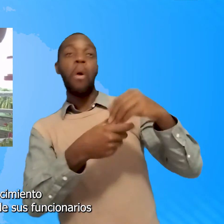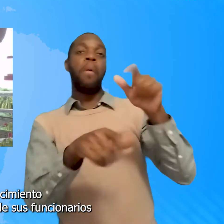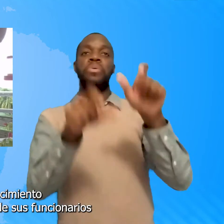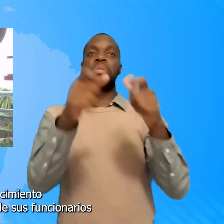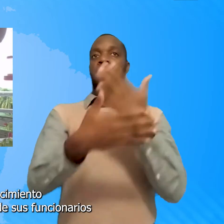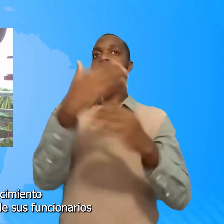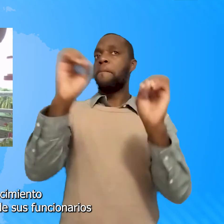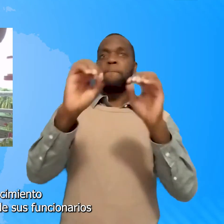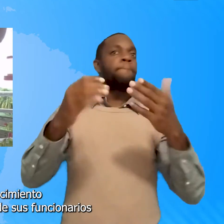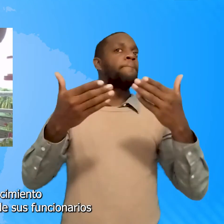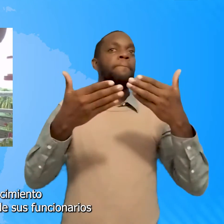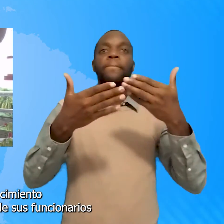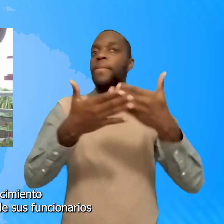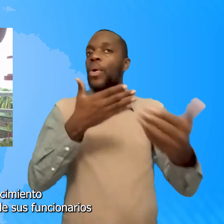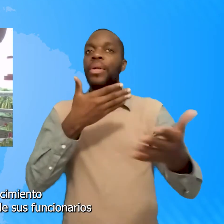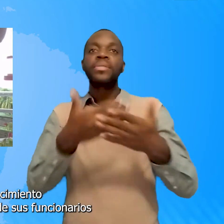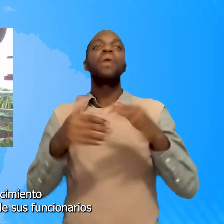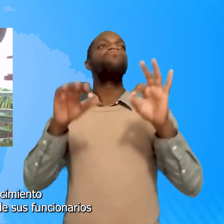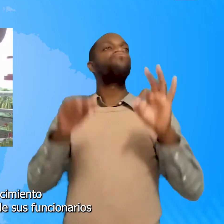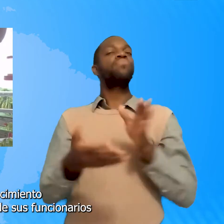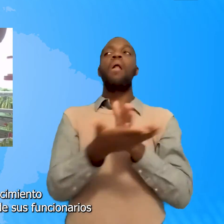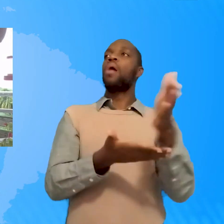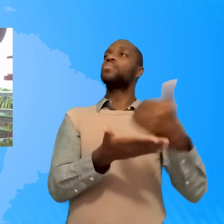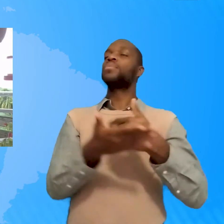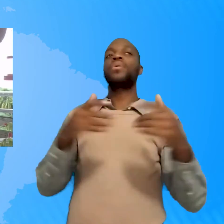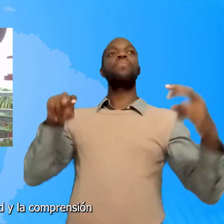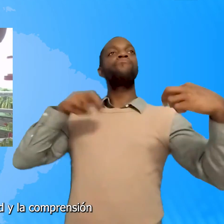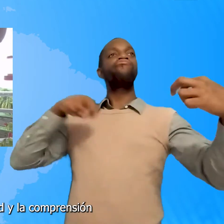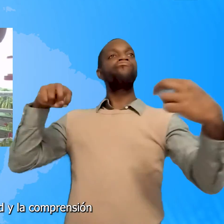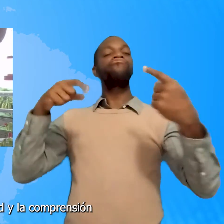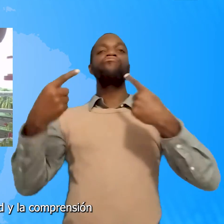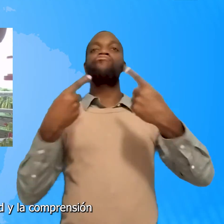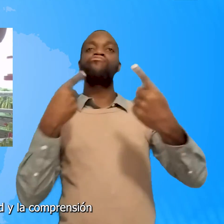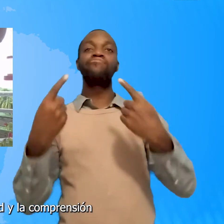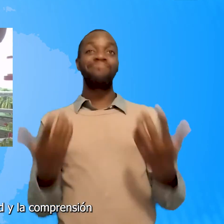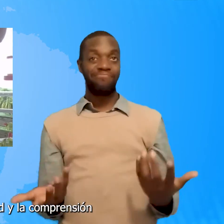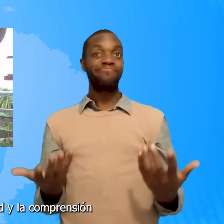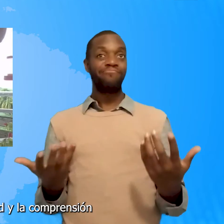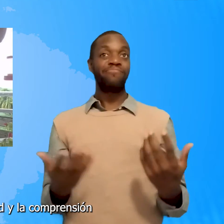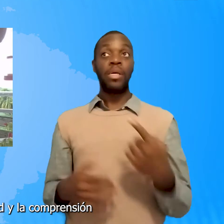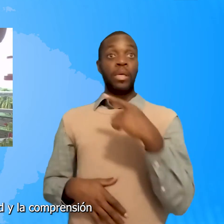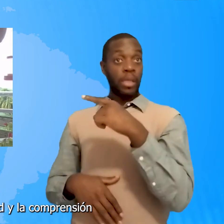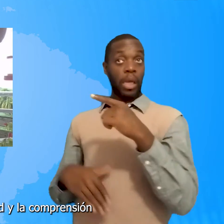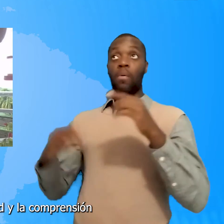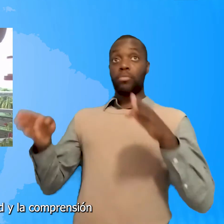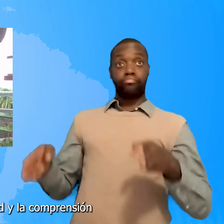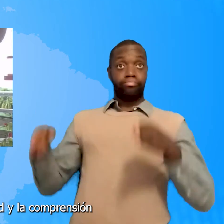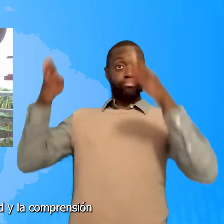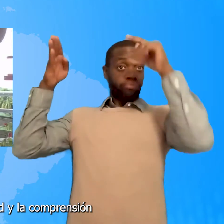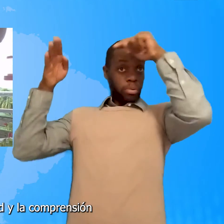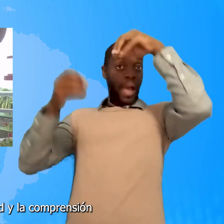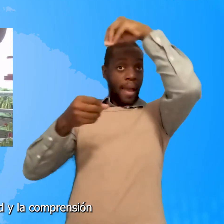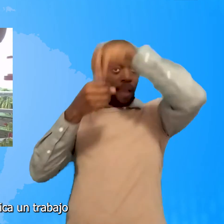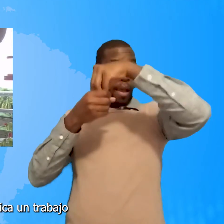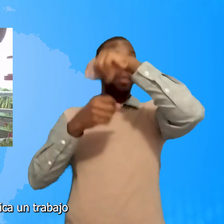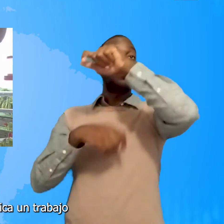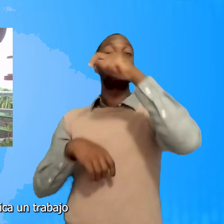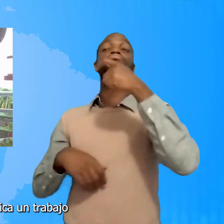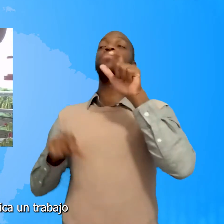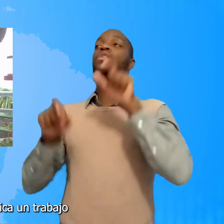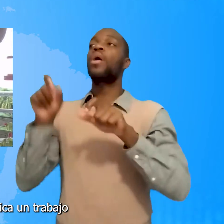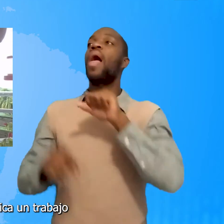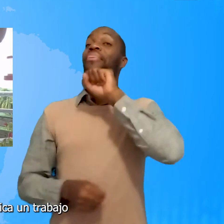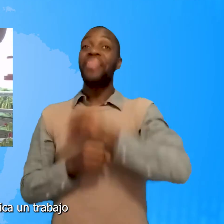el conocimiento de que cada uno de sus funcionarios tengan la capacidad y la comprensión